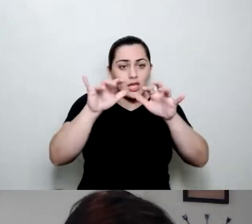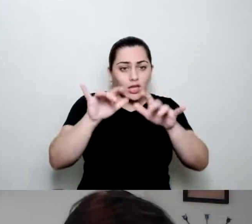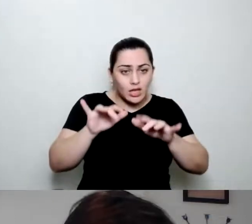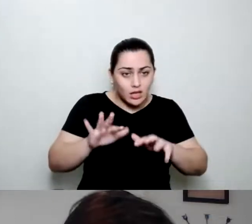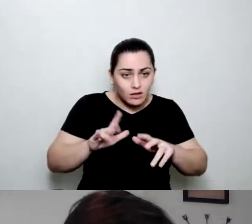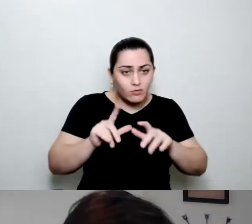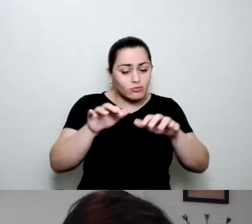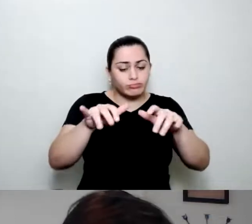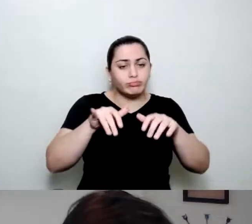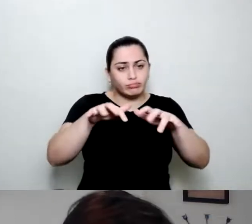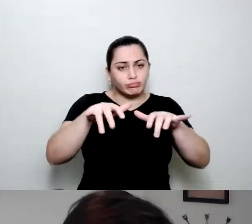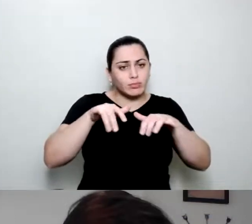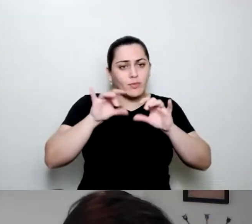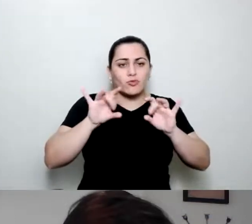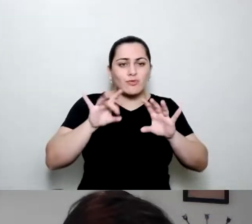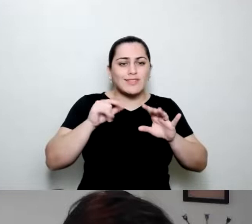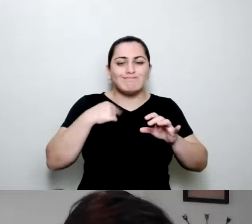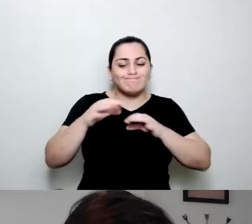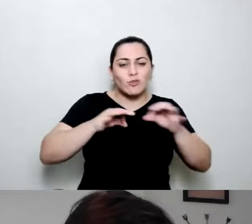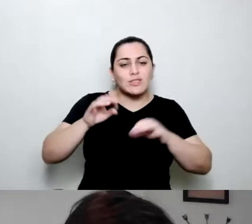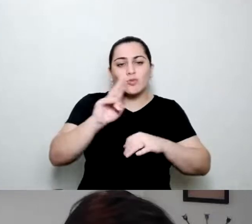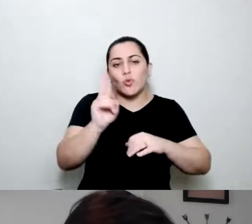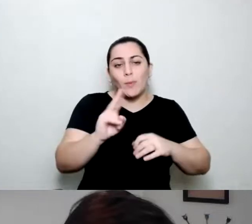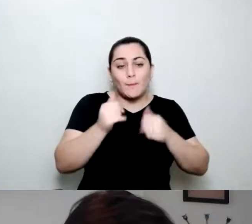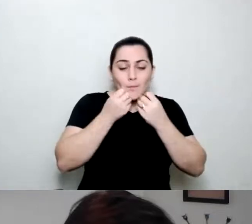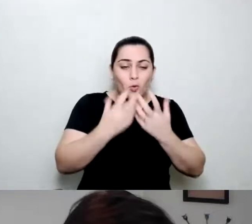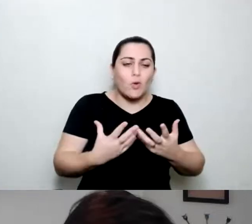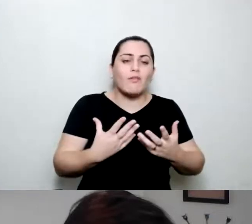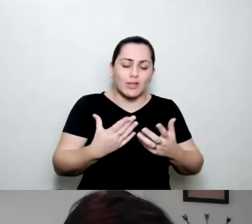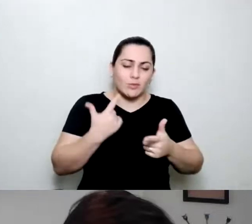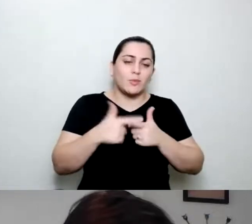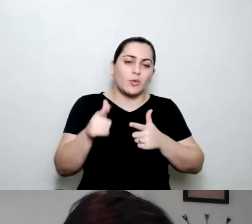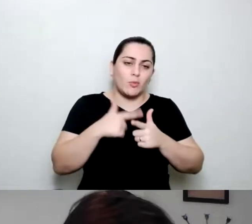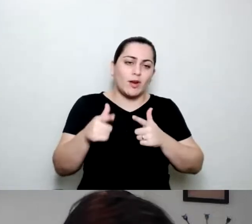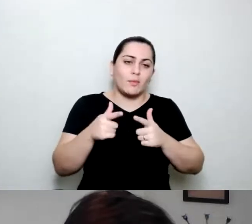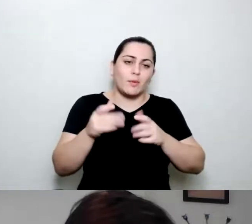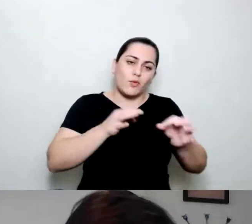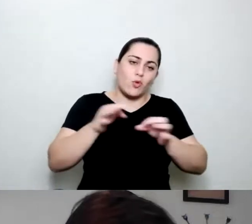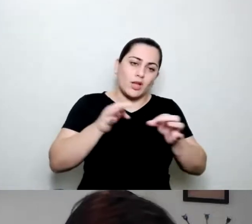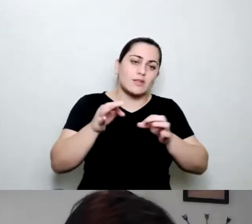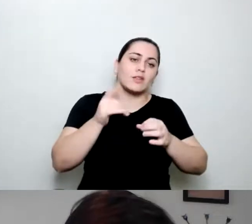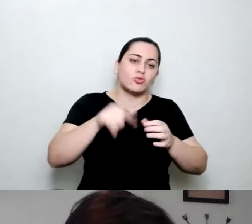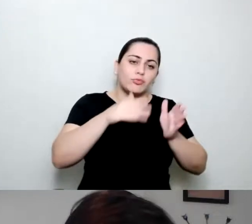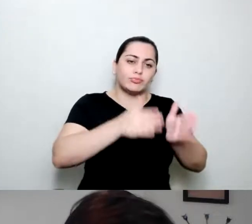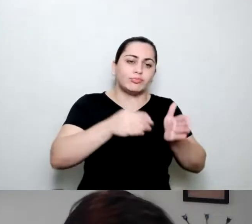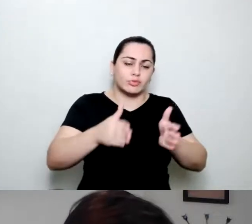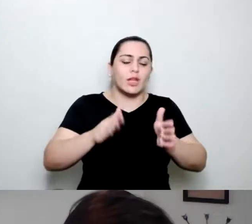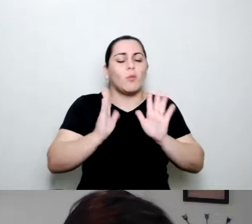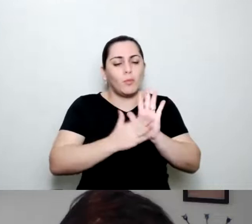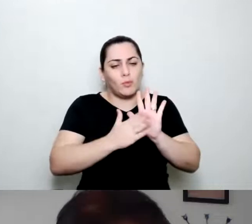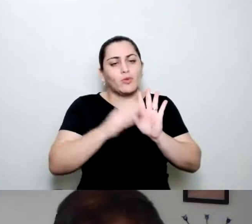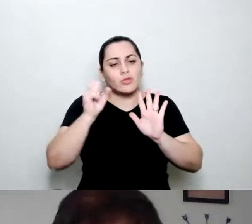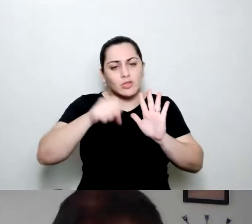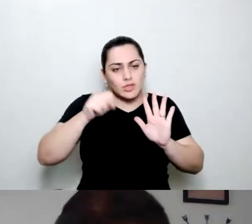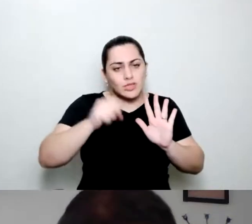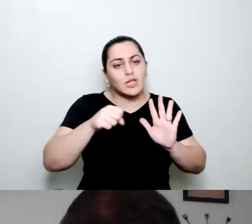próprios arquivos, e você não tem um bom esquema de nomes, você vai ter um grande problema de reordená-los. Então, a gente propõe, sim, para